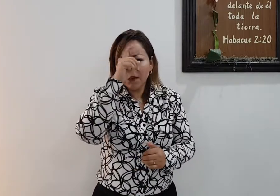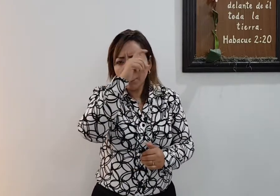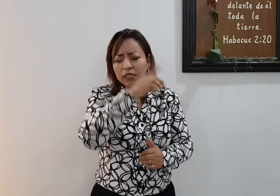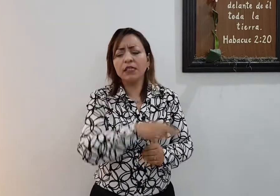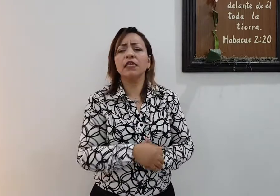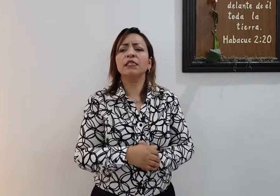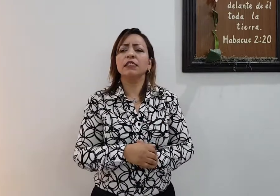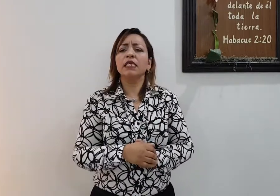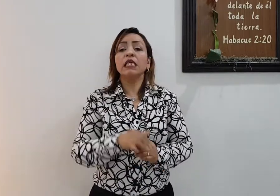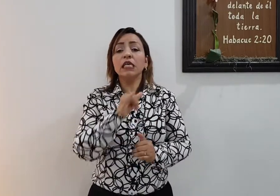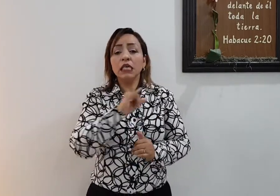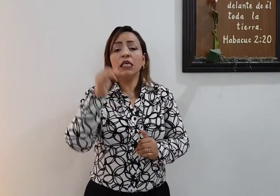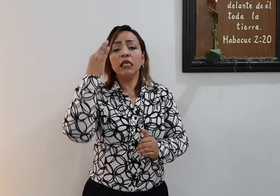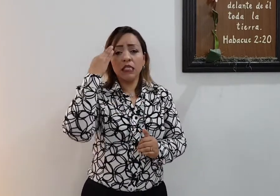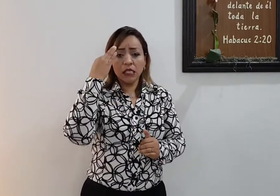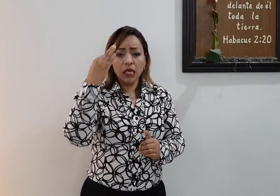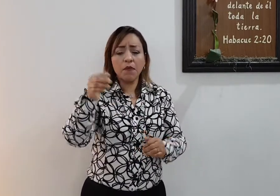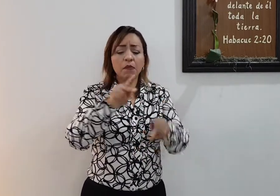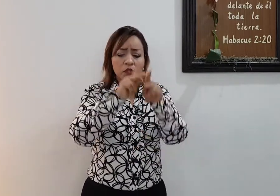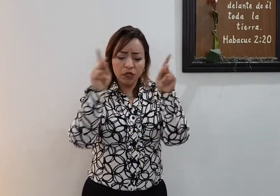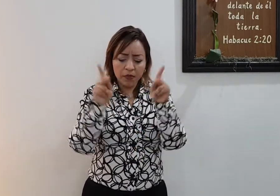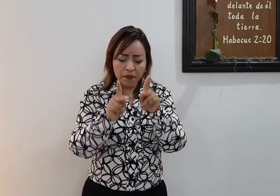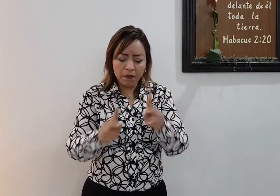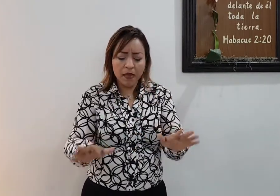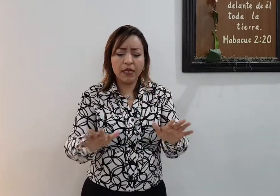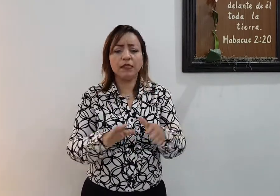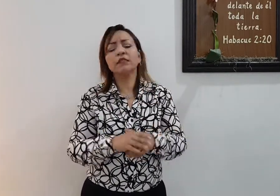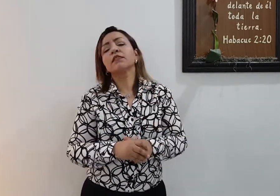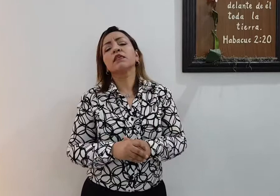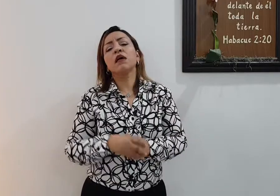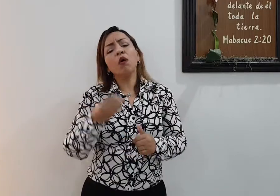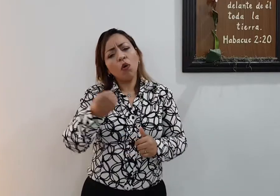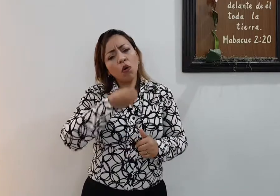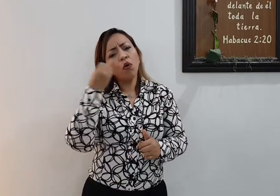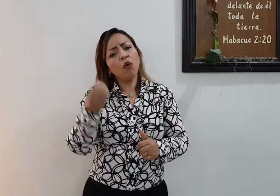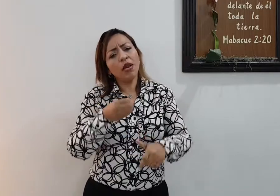orar sin cesar, porque muchos, hermanos, solamente oran cuando están en crisis.